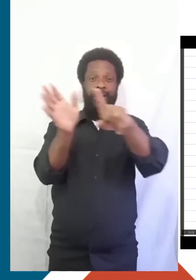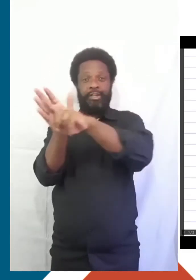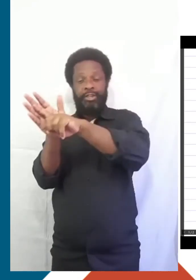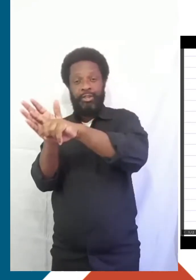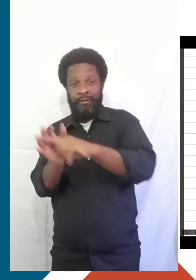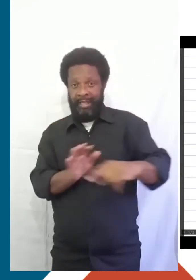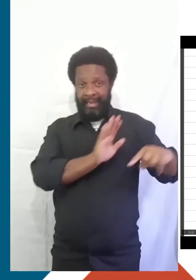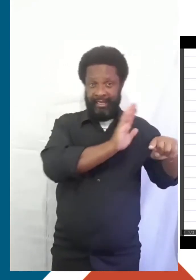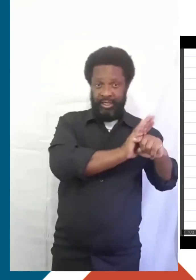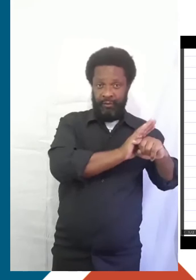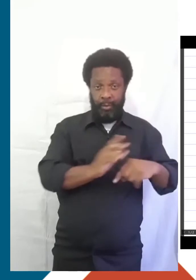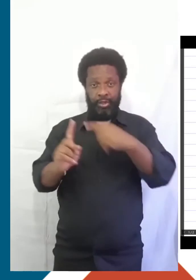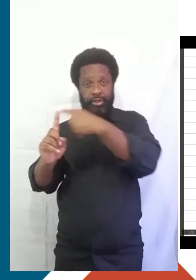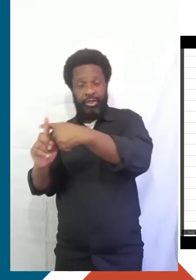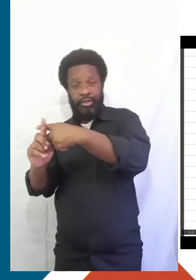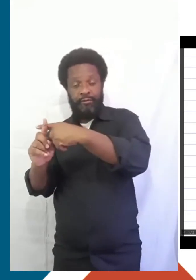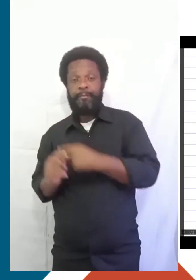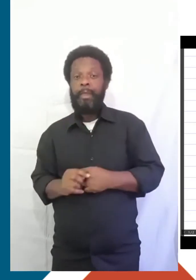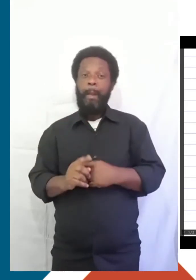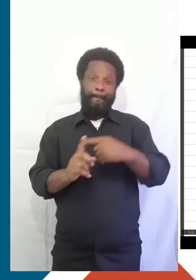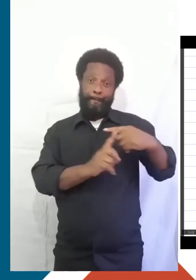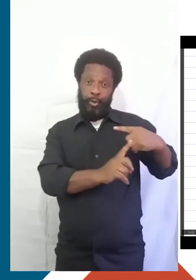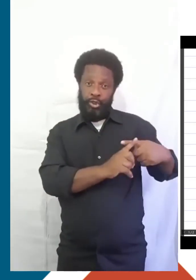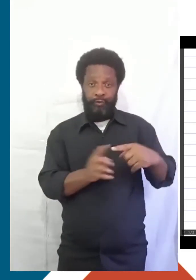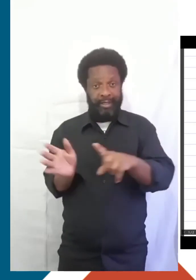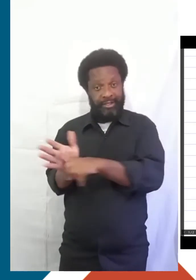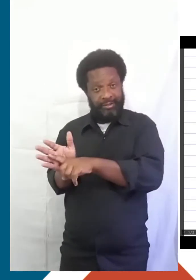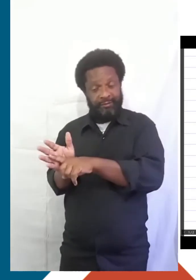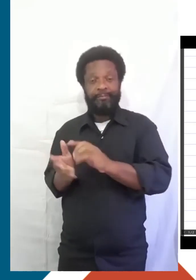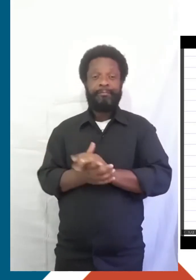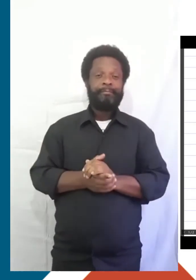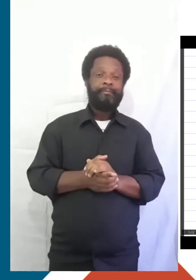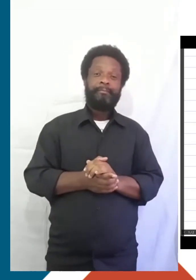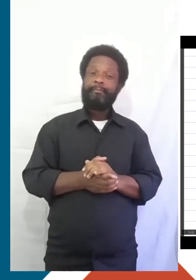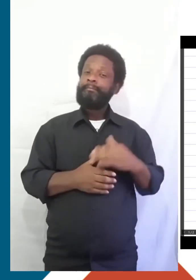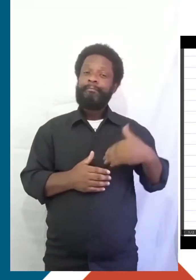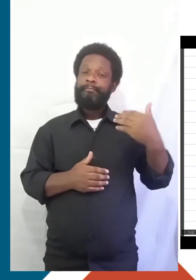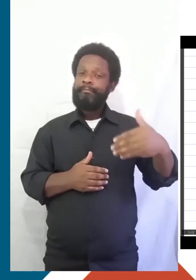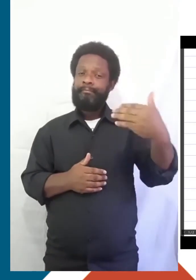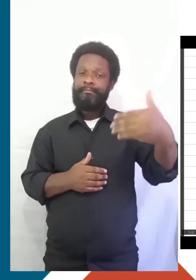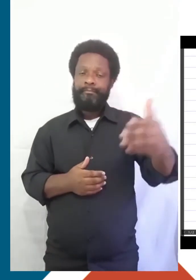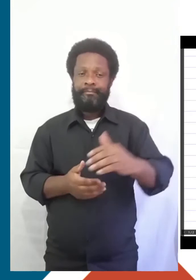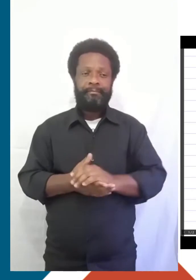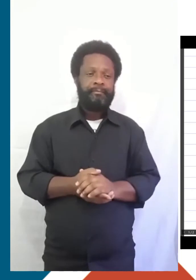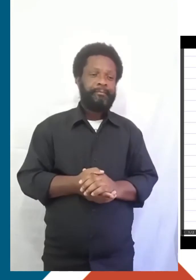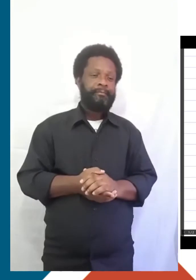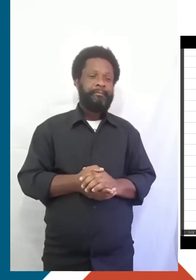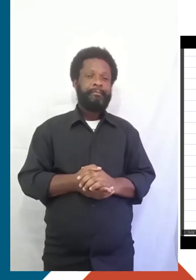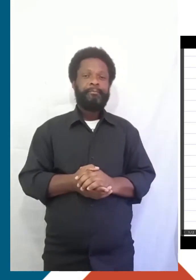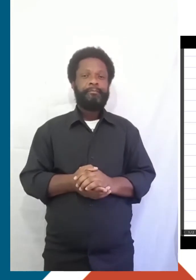Positivo com negativo, negativo com positivo, negativo com positivo, positivo com negativo, e